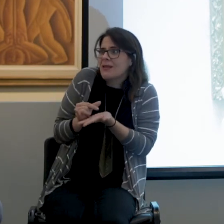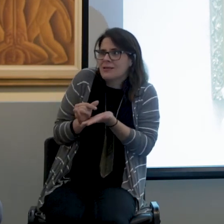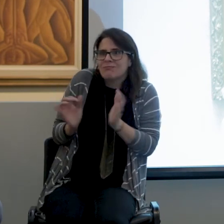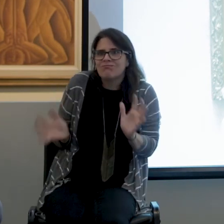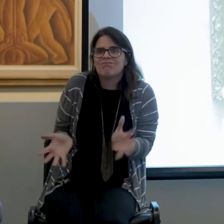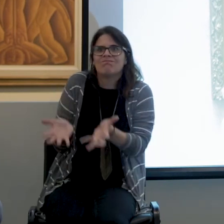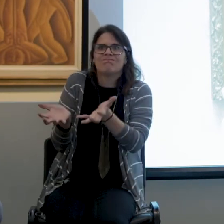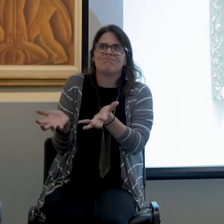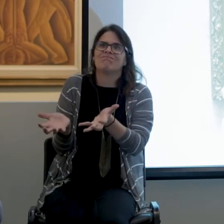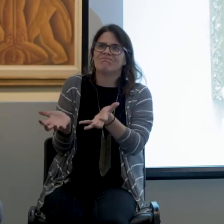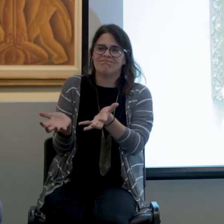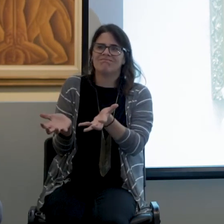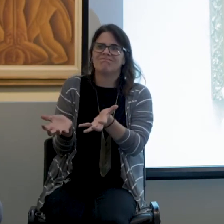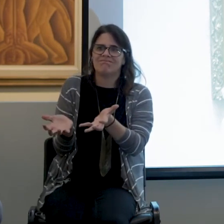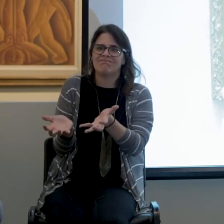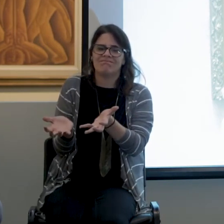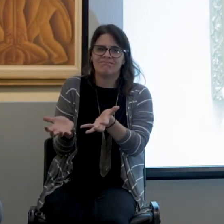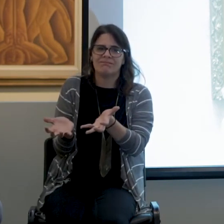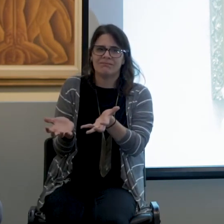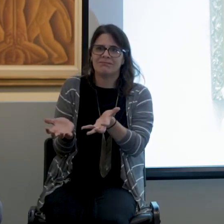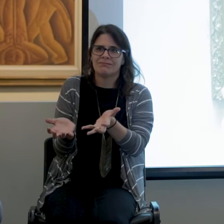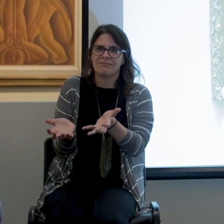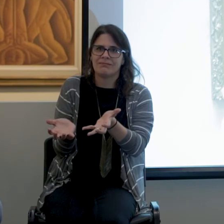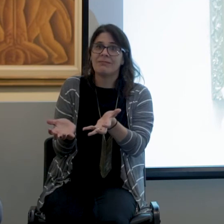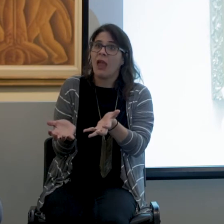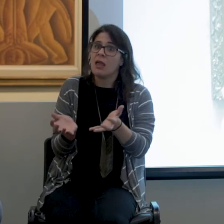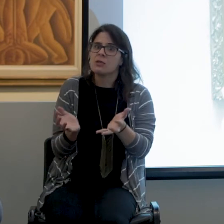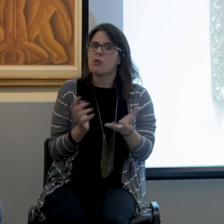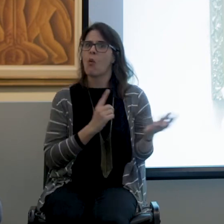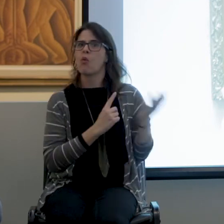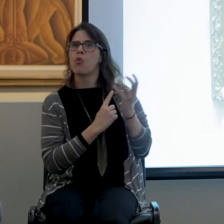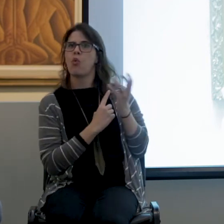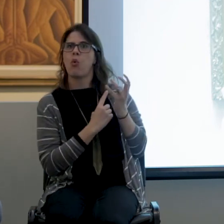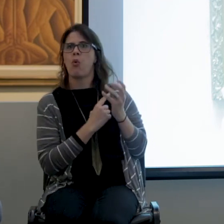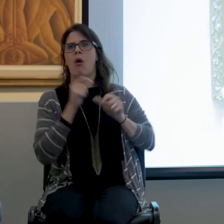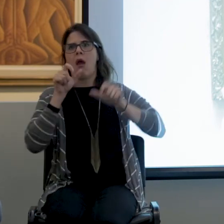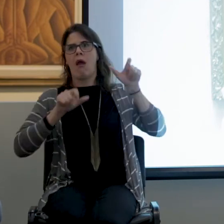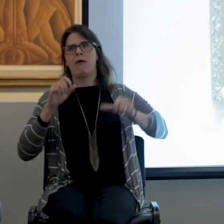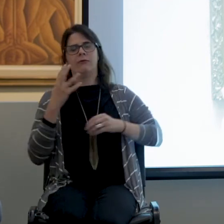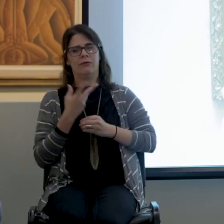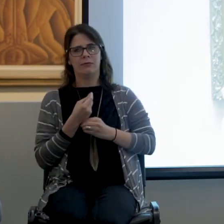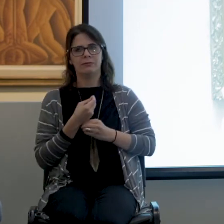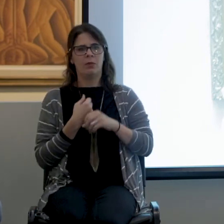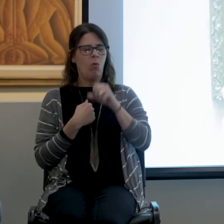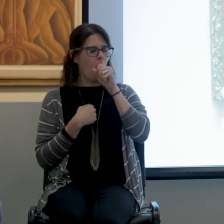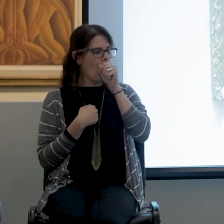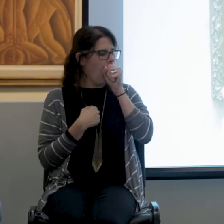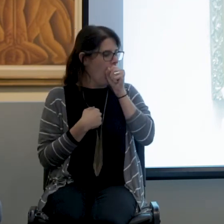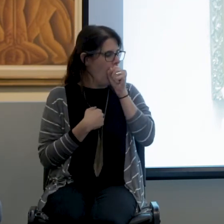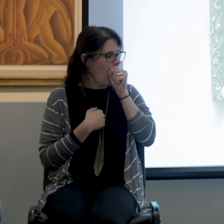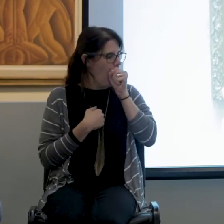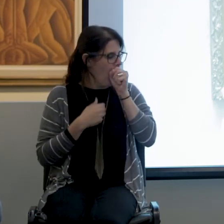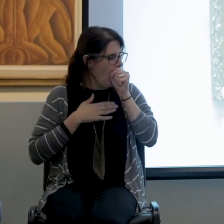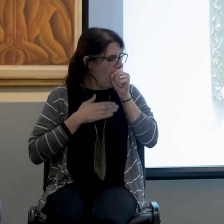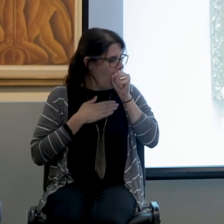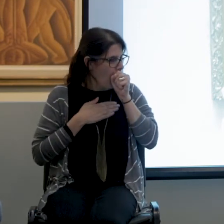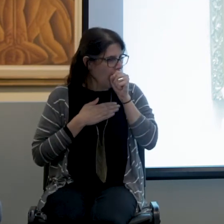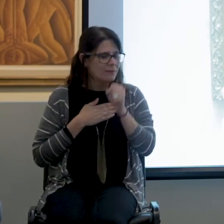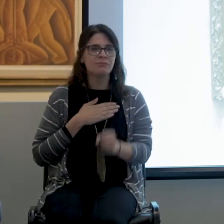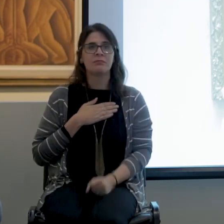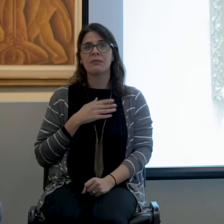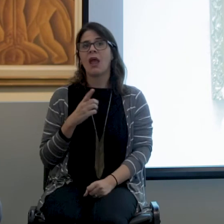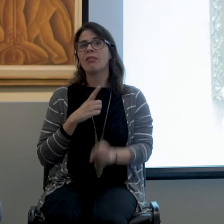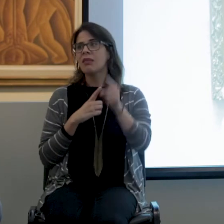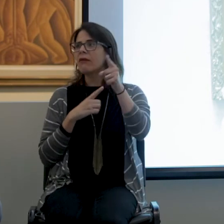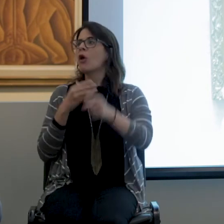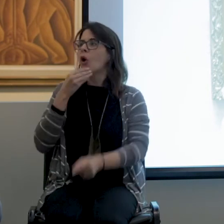Algo que também toca profundamente os nossos artistas. E é disso que vai sair um Dalí, por exemplo, um Miró,